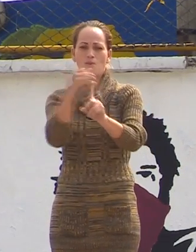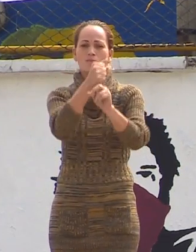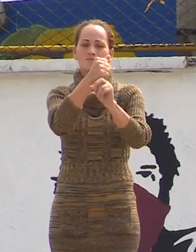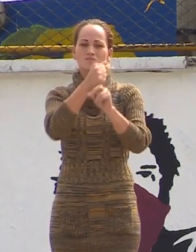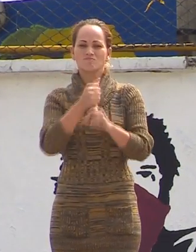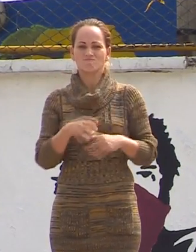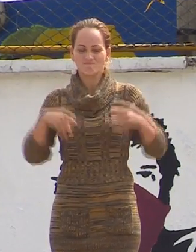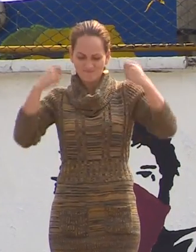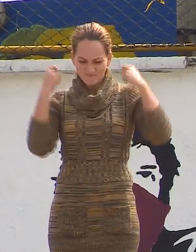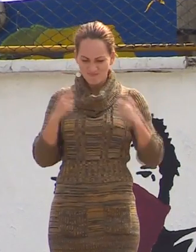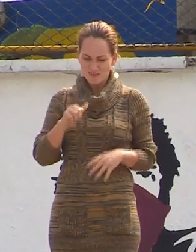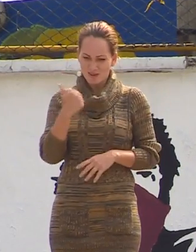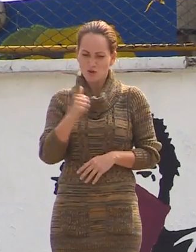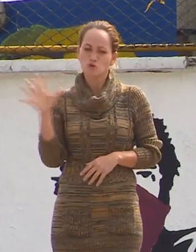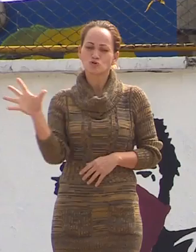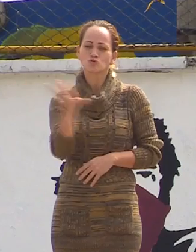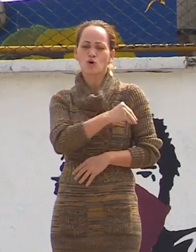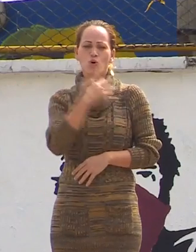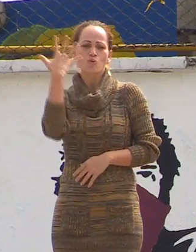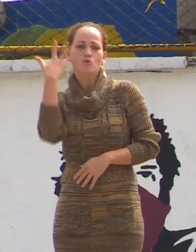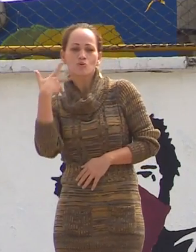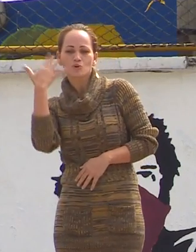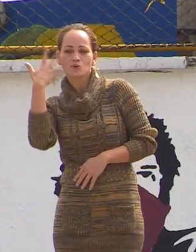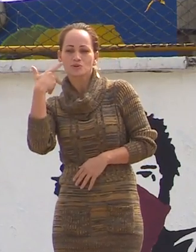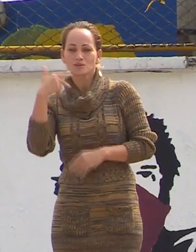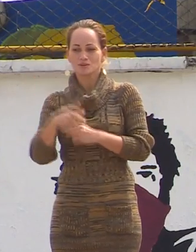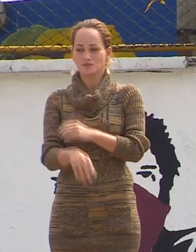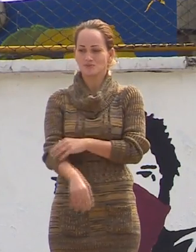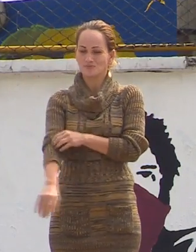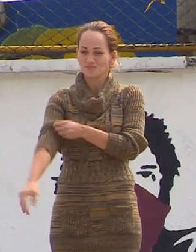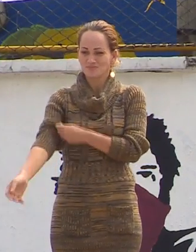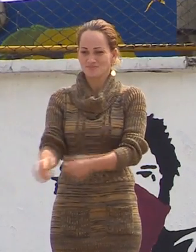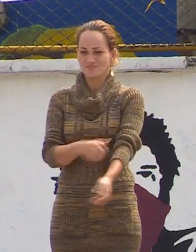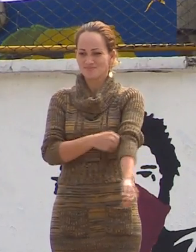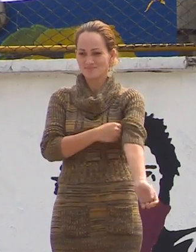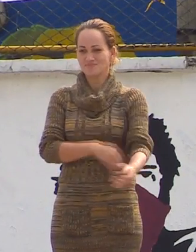10 puesta todos los días.